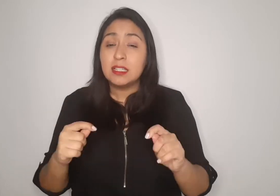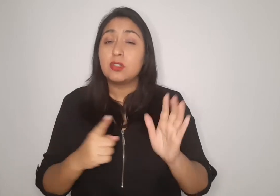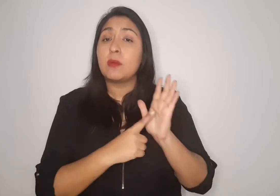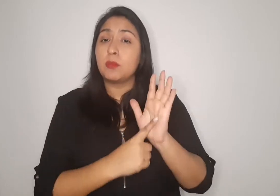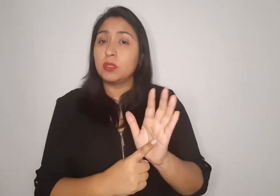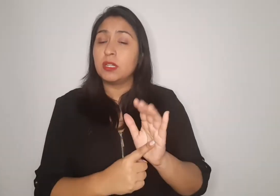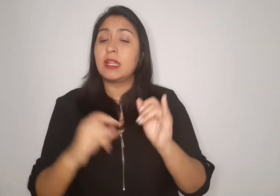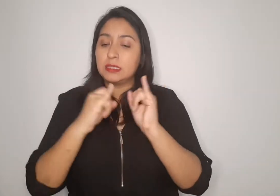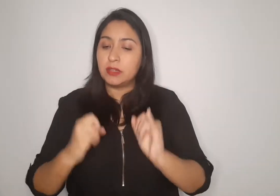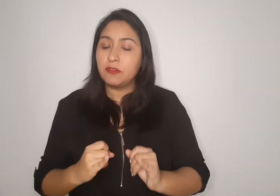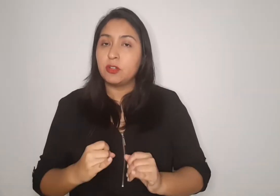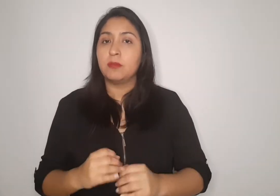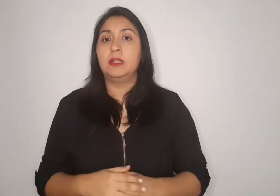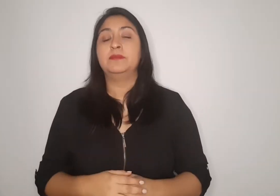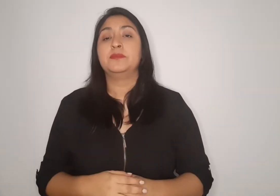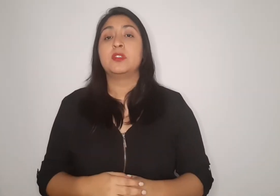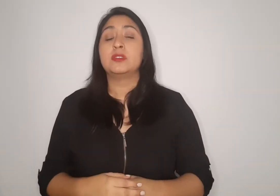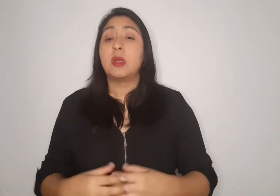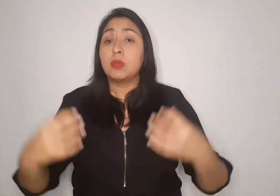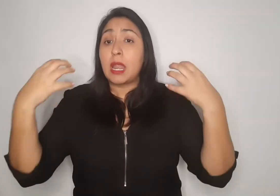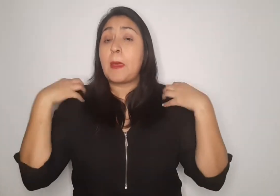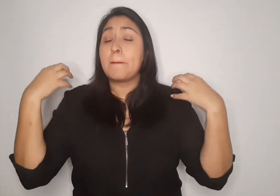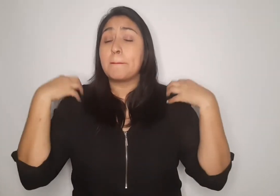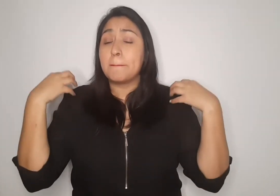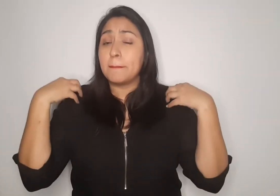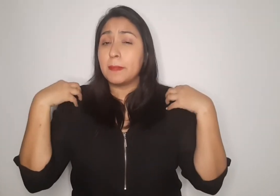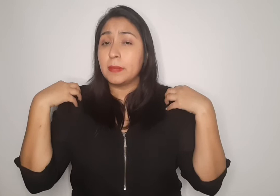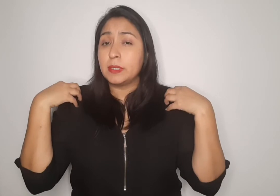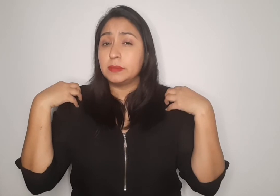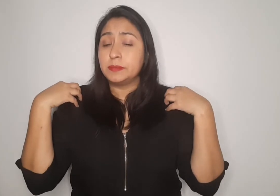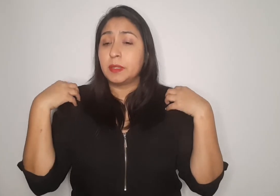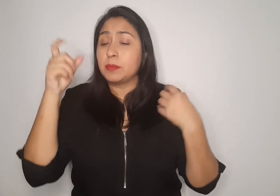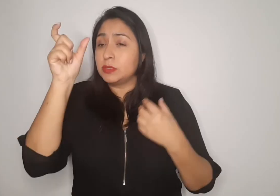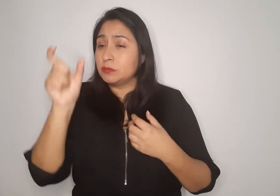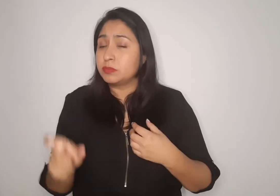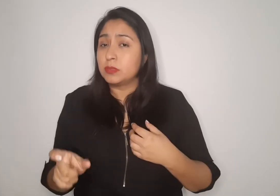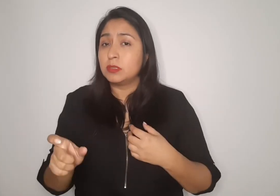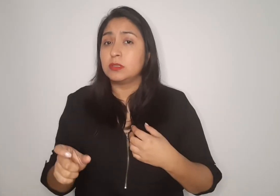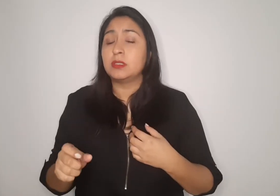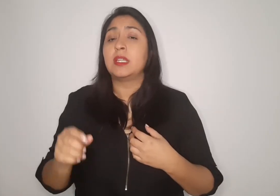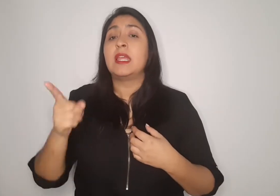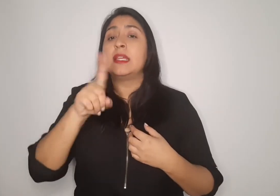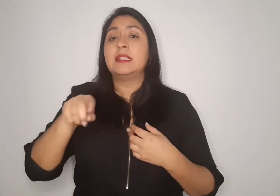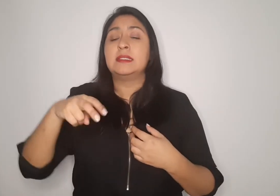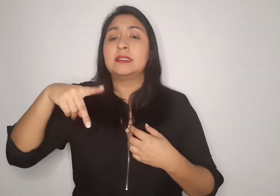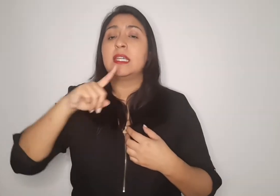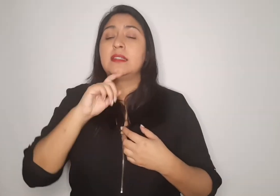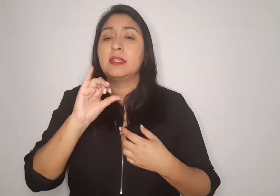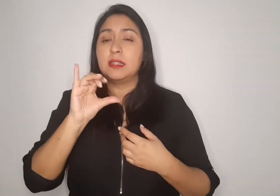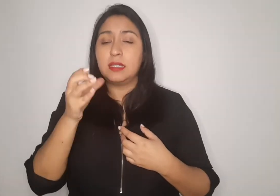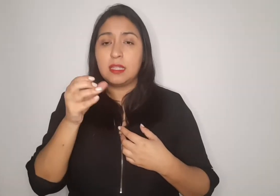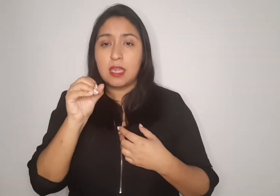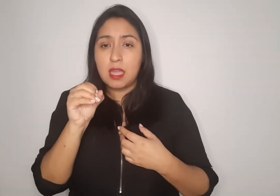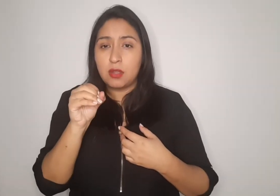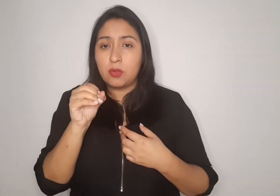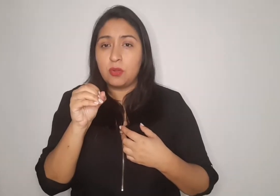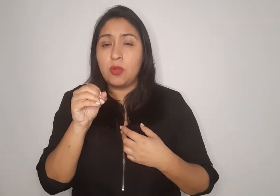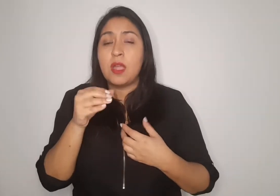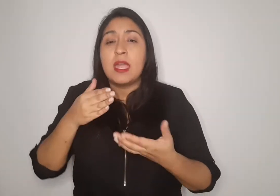hubo un museógrafo, que es Santiago Arangui, que diseñaba este recorrido desde